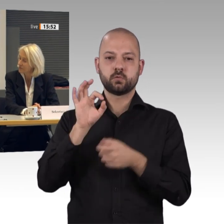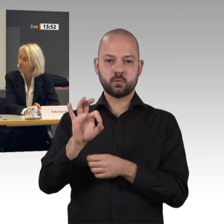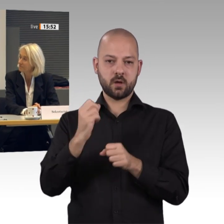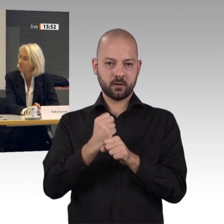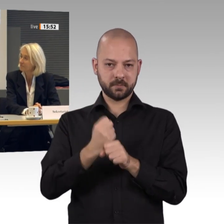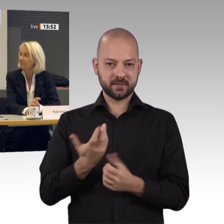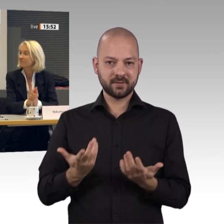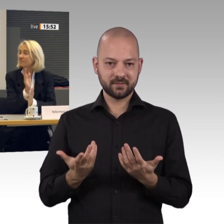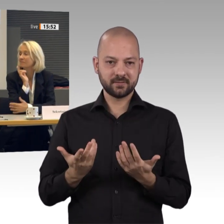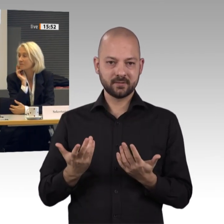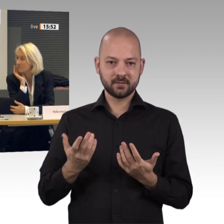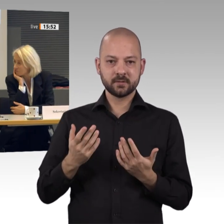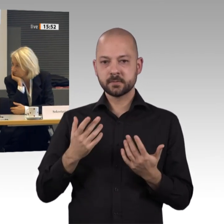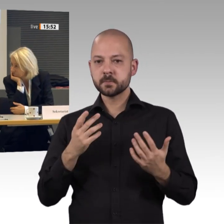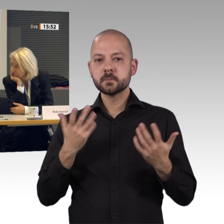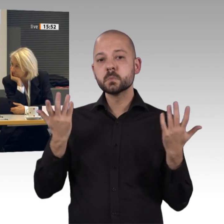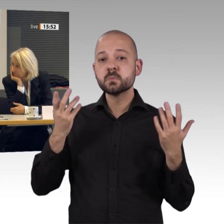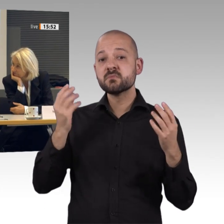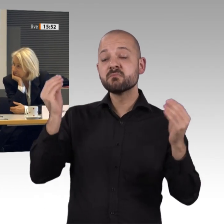Bohl.